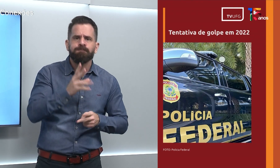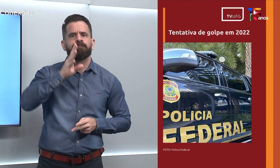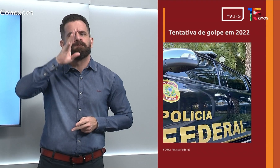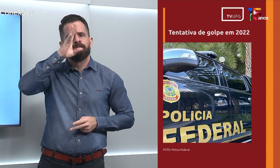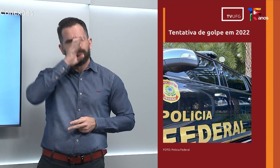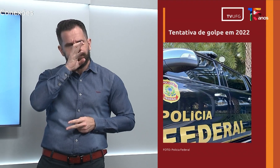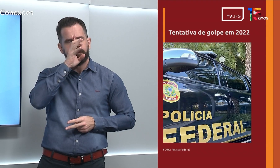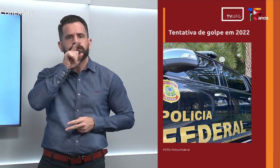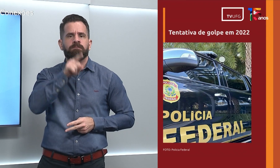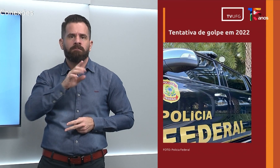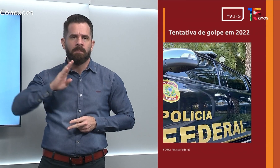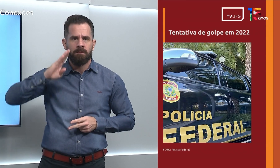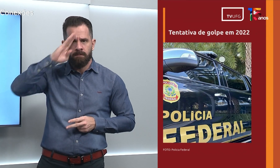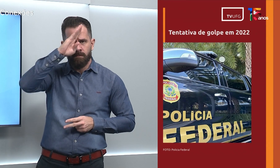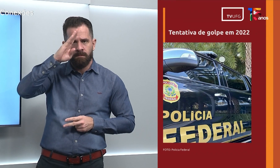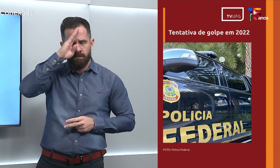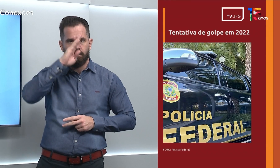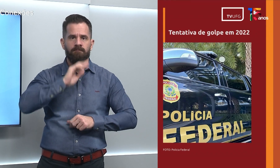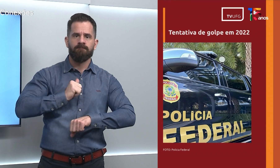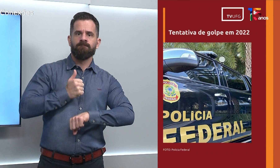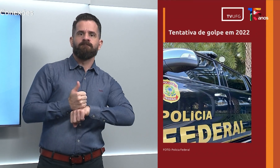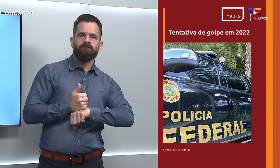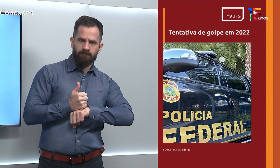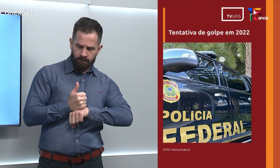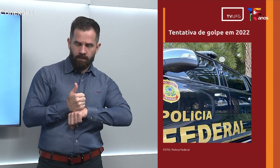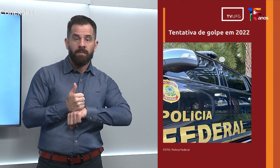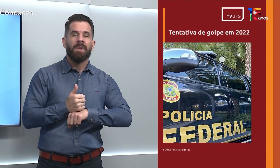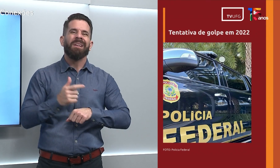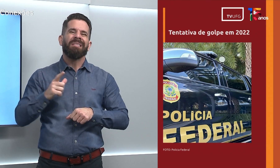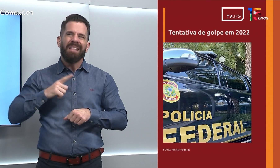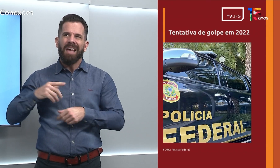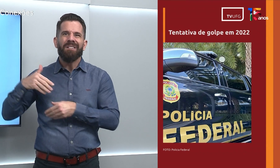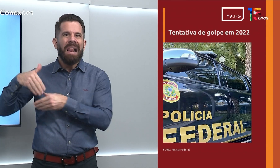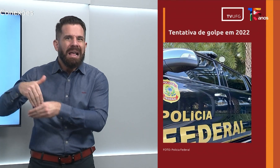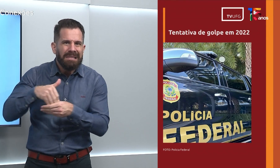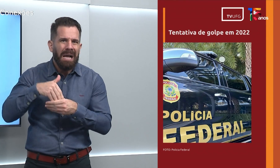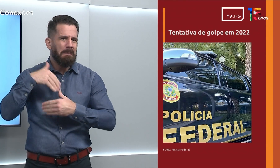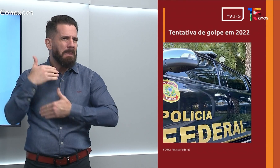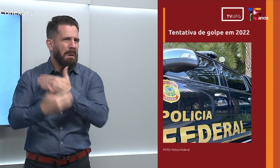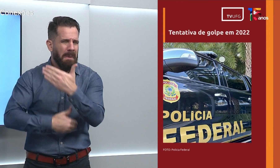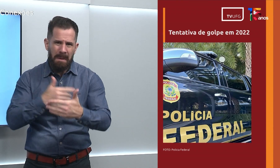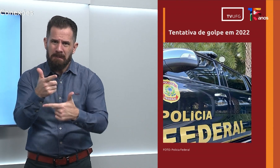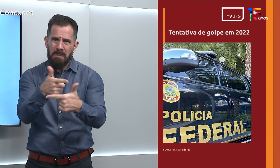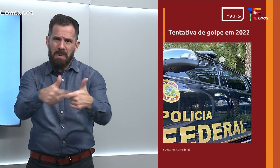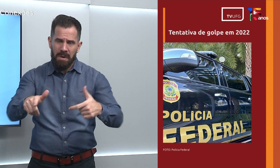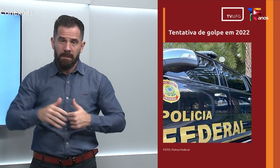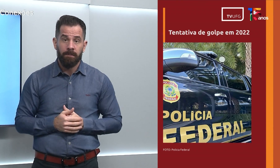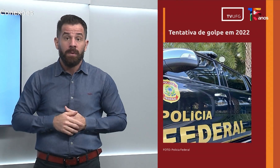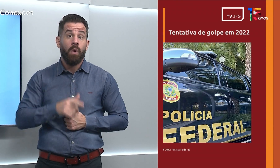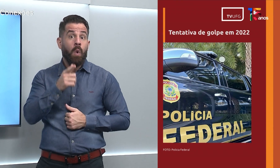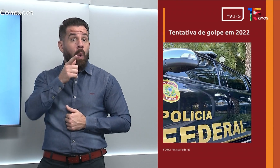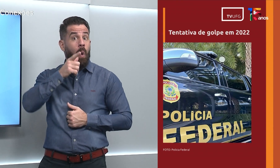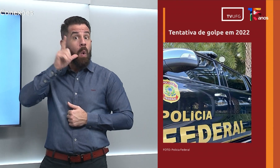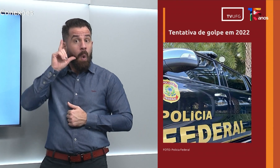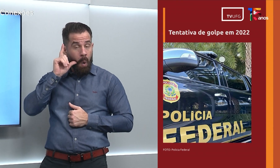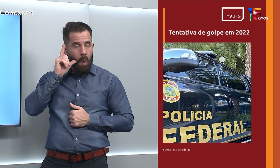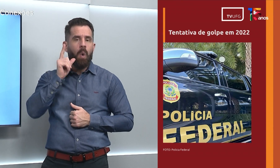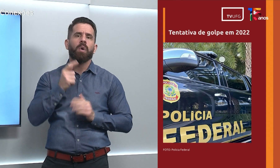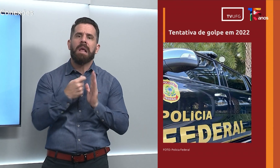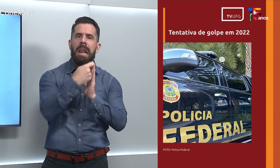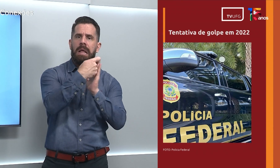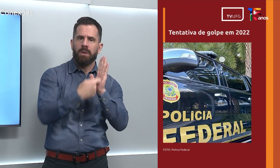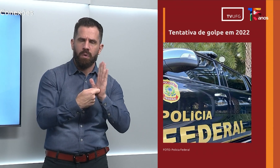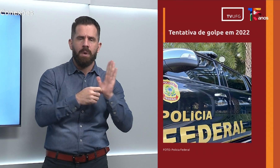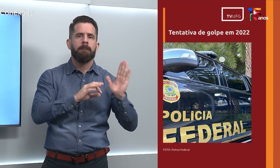das eleições de 2022. O relatório da PF foi tornado público na tarde de ontem, em uma decisão